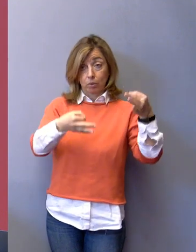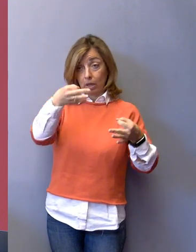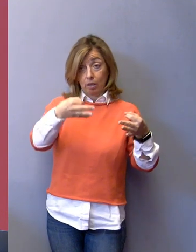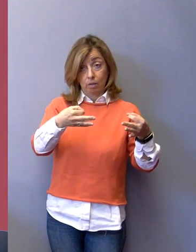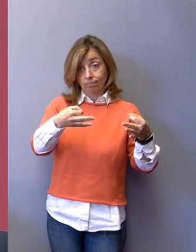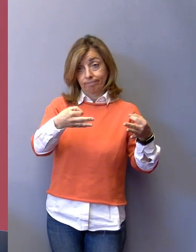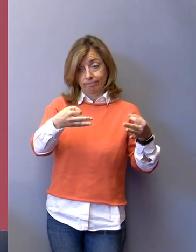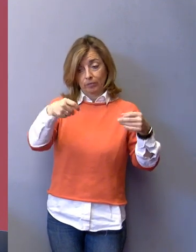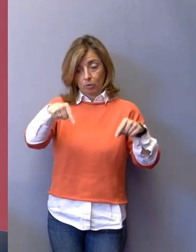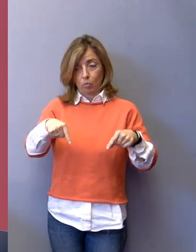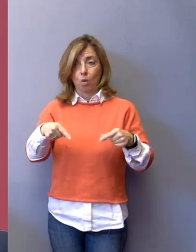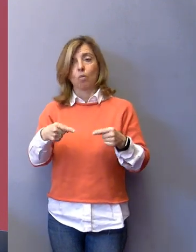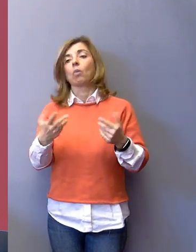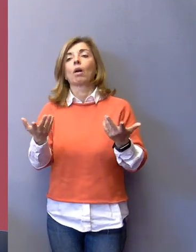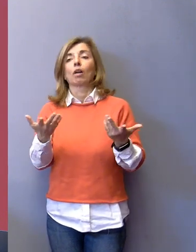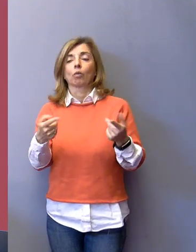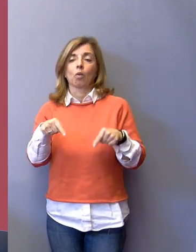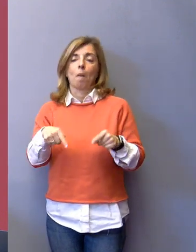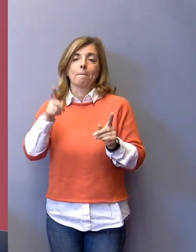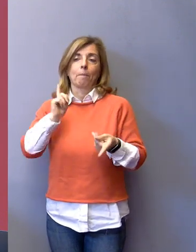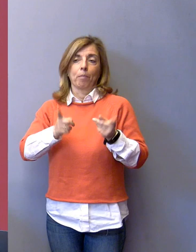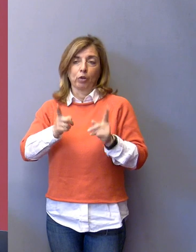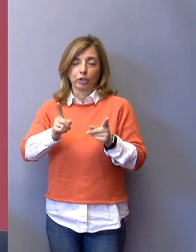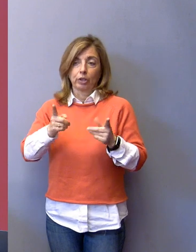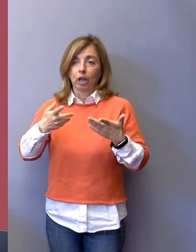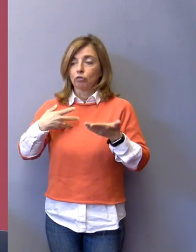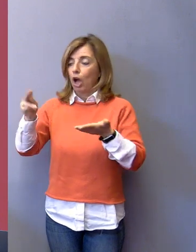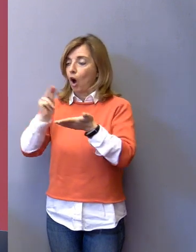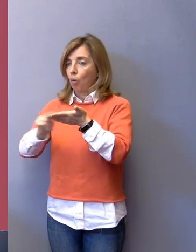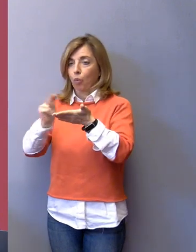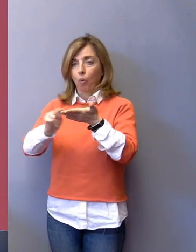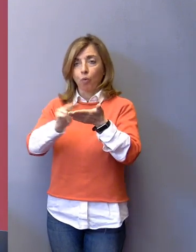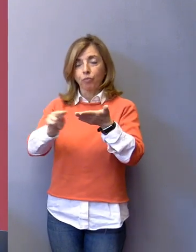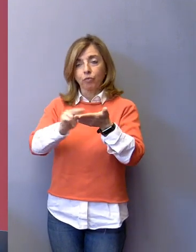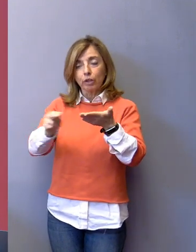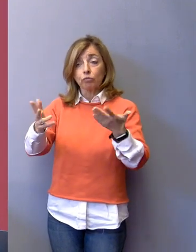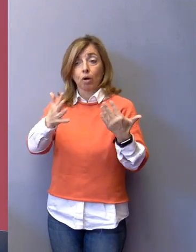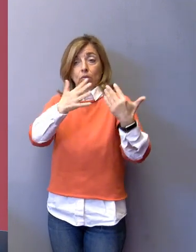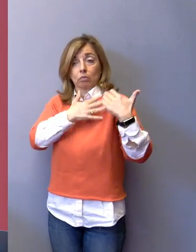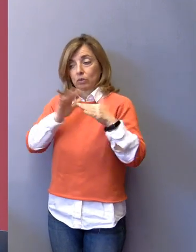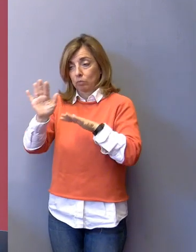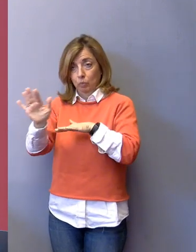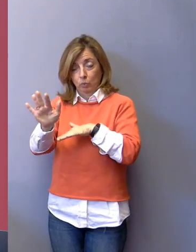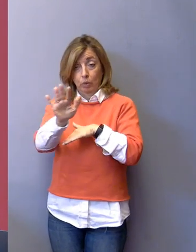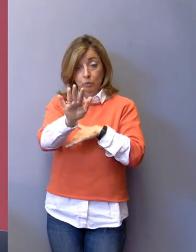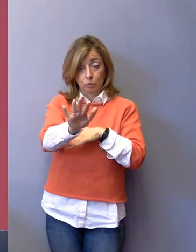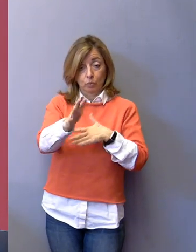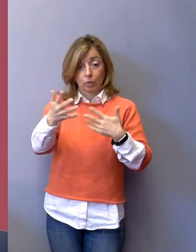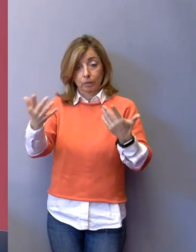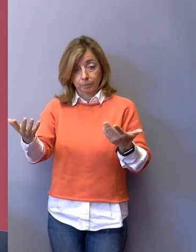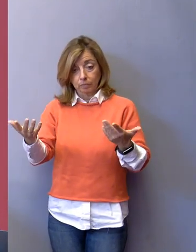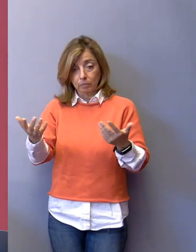politica ci sono degli uffici E devono fare tutta quella attività che al di fuori magari gli fa l'avvocato